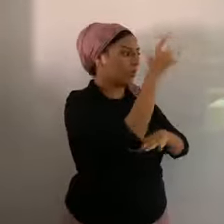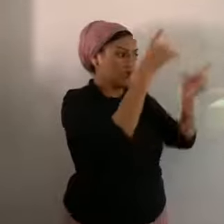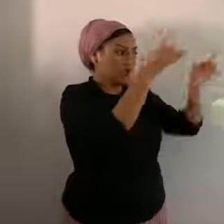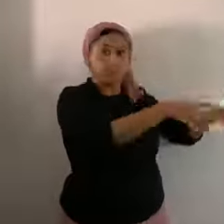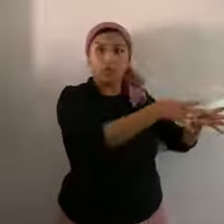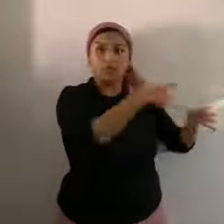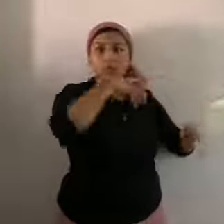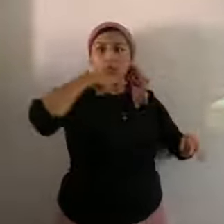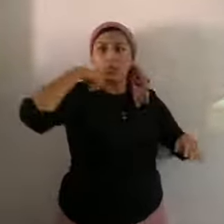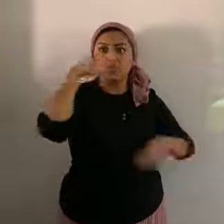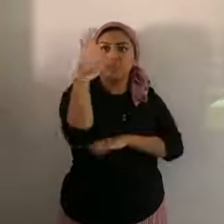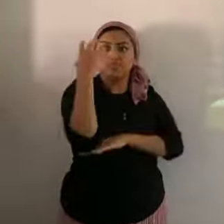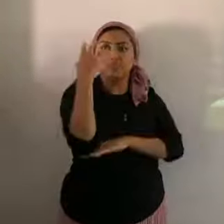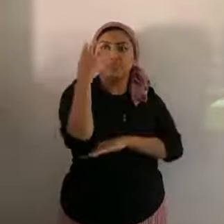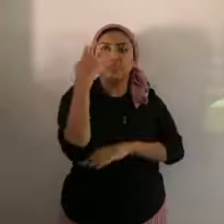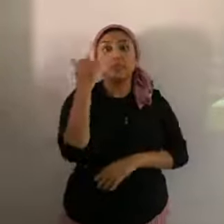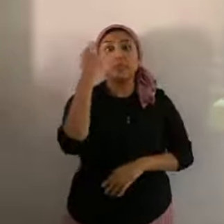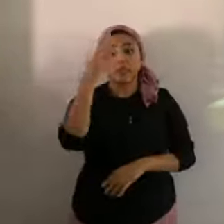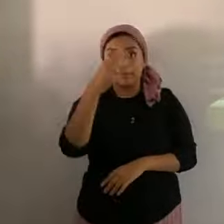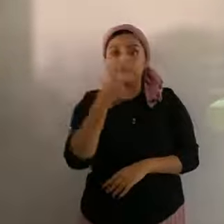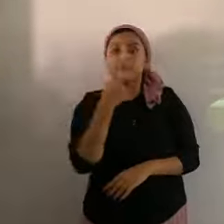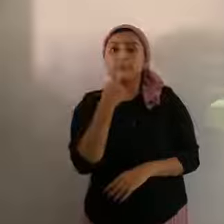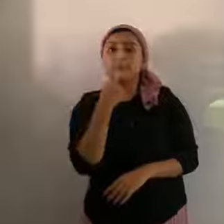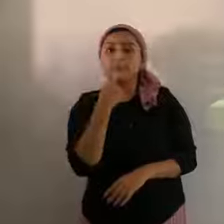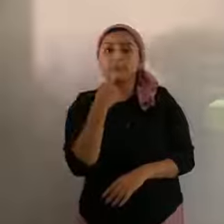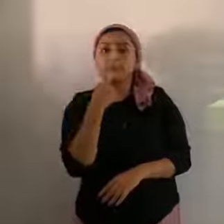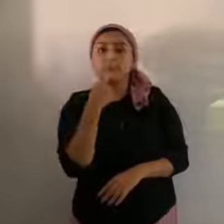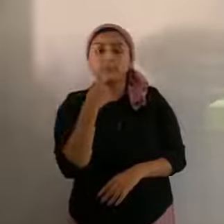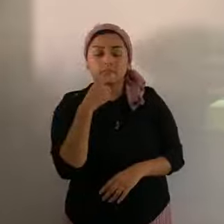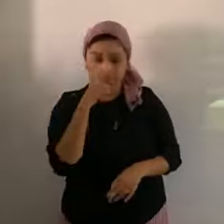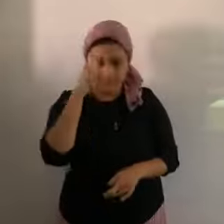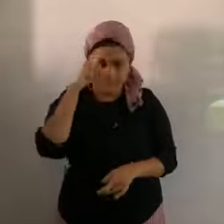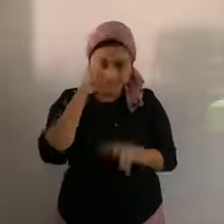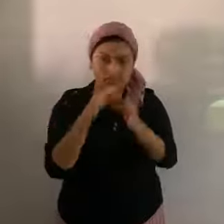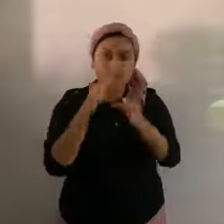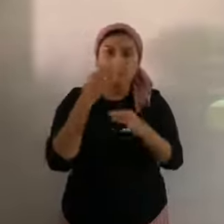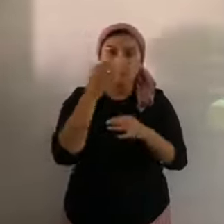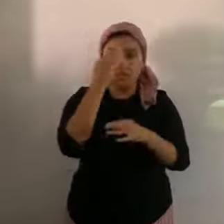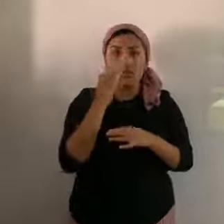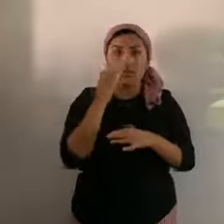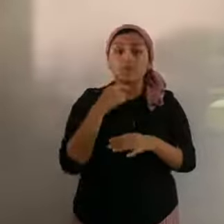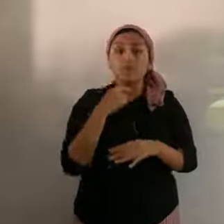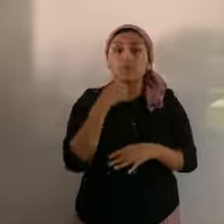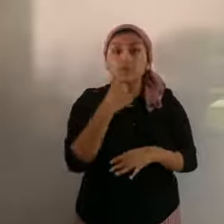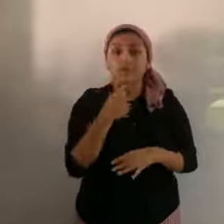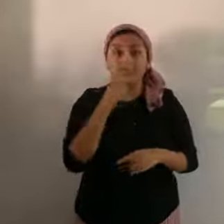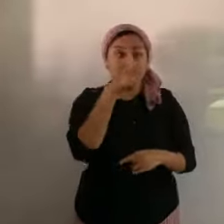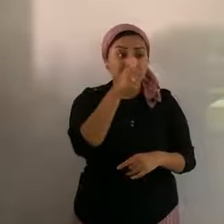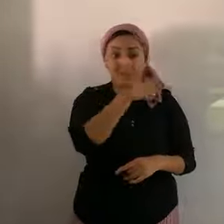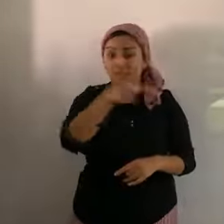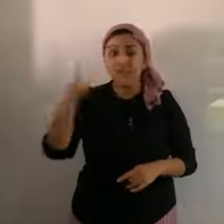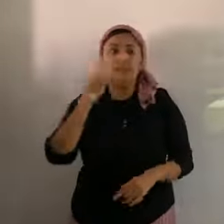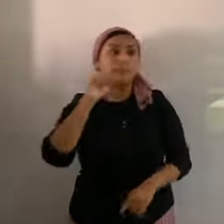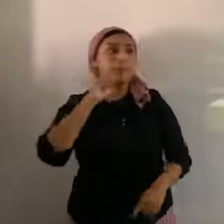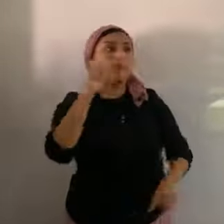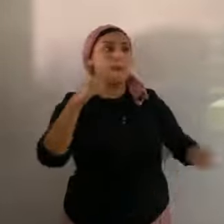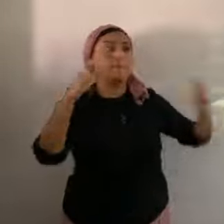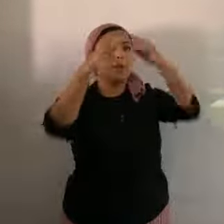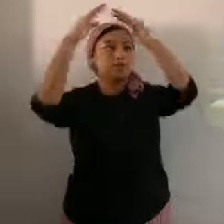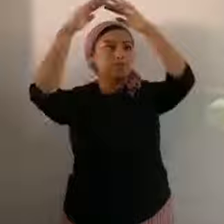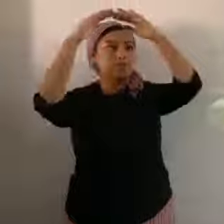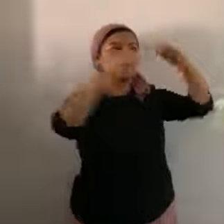se ha secado. Respondiendo Yahshua les dijo: tened fe en Elohim, porque de cierto os digo que cualquiera que dijere a este monte,